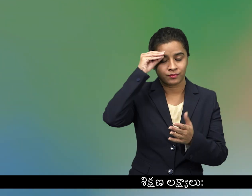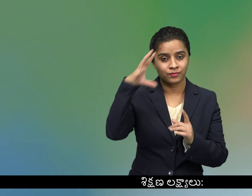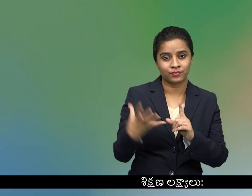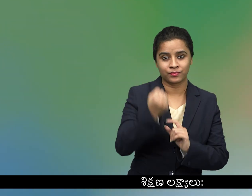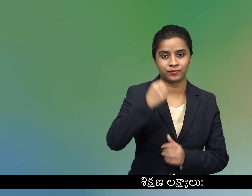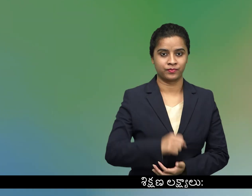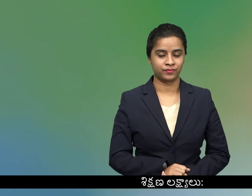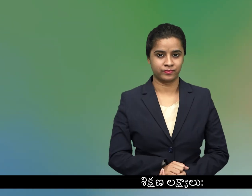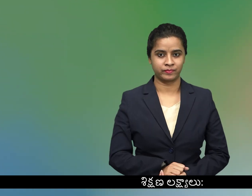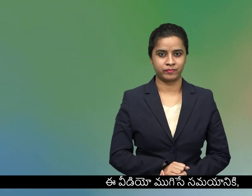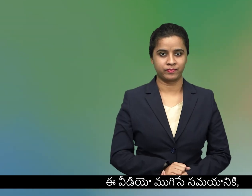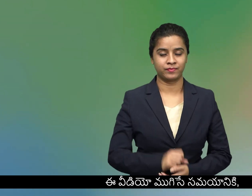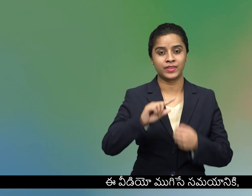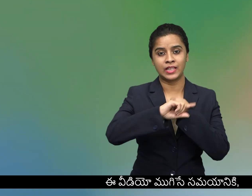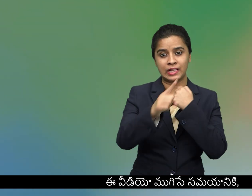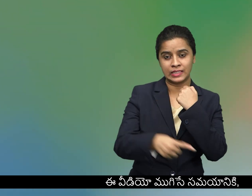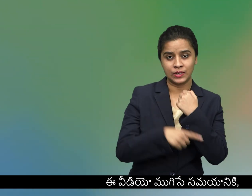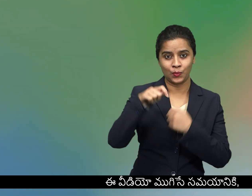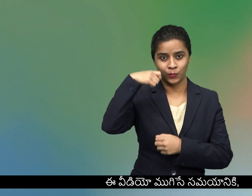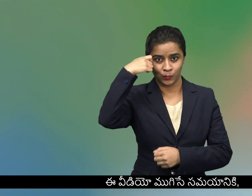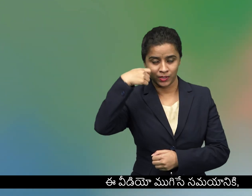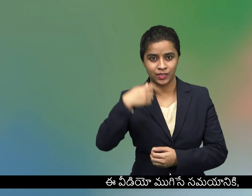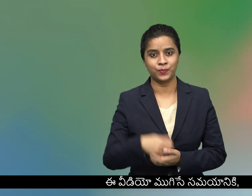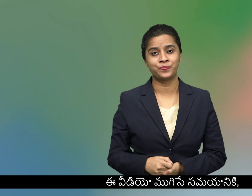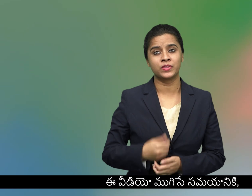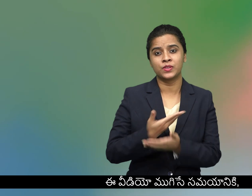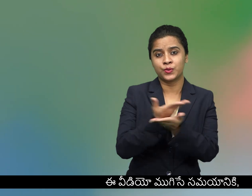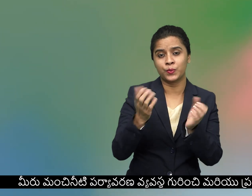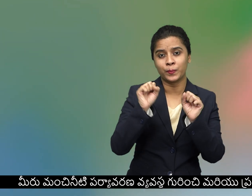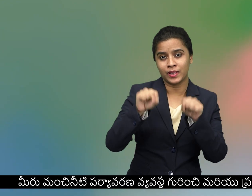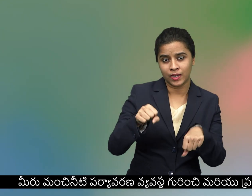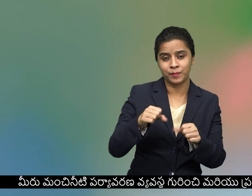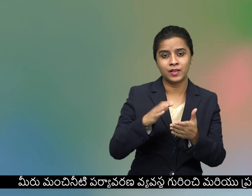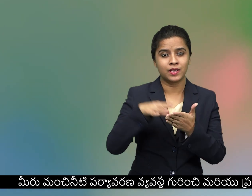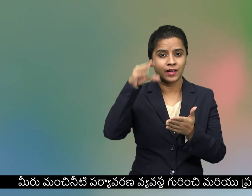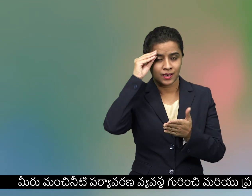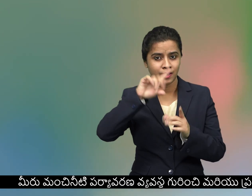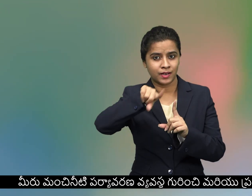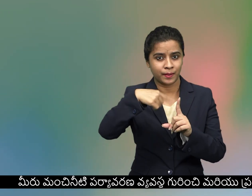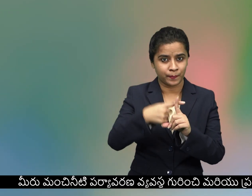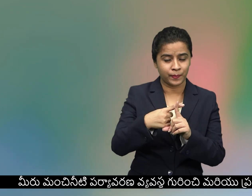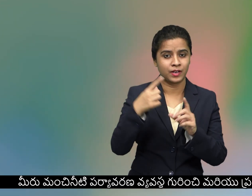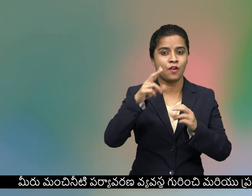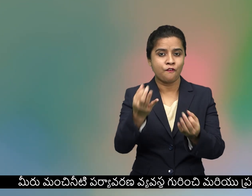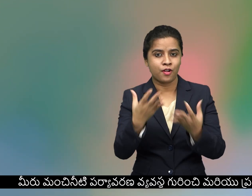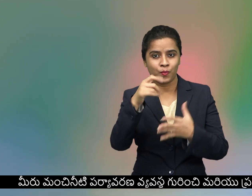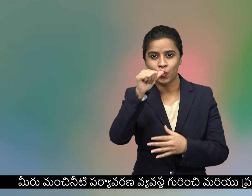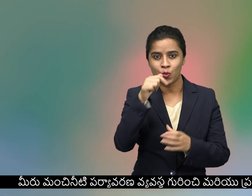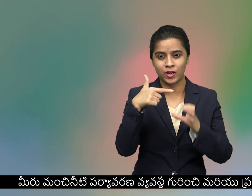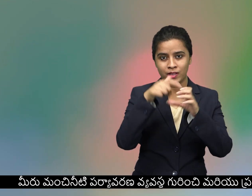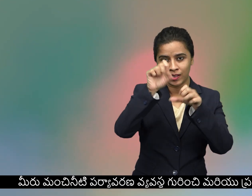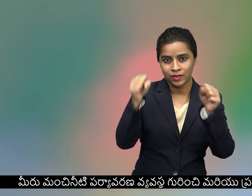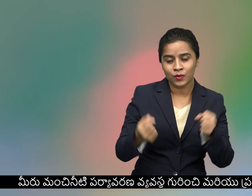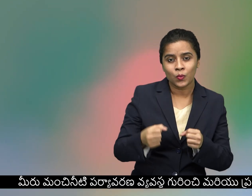శిక్షణ లక్ష్యాలు. ఈ వీడియో ముగిసే సమయానికి మీరు మంచినీటి పర్యావరణ వ్యవస్థ